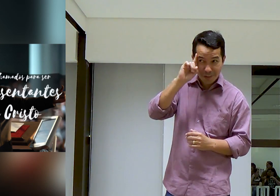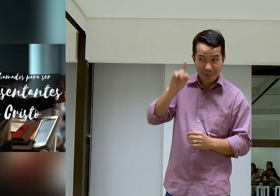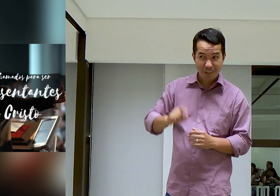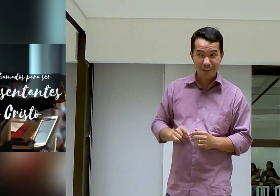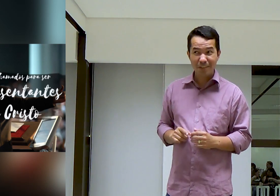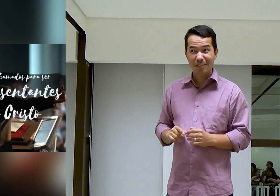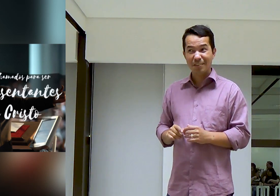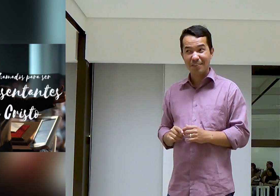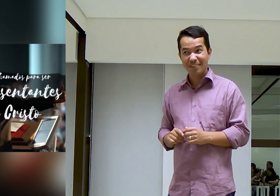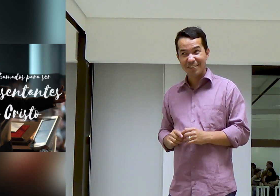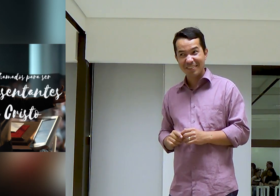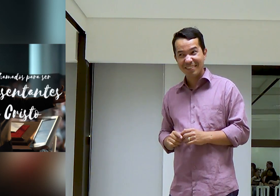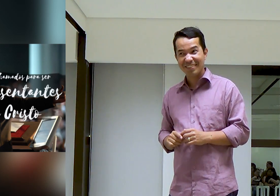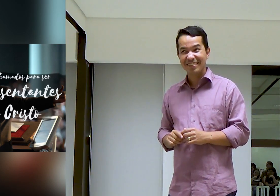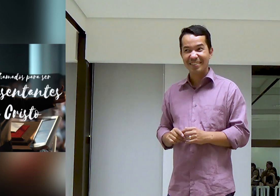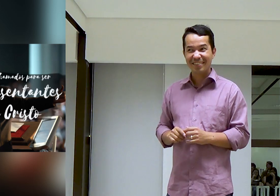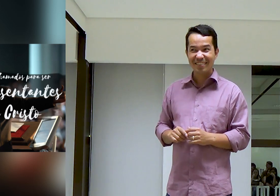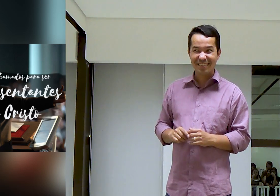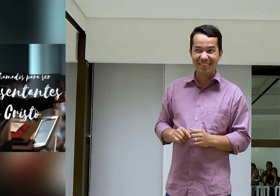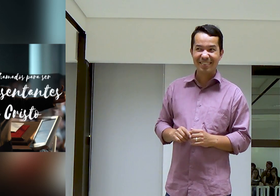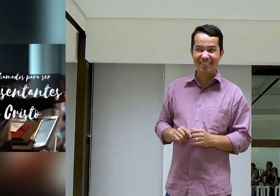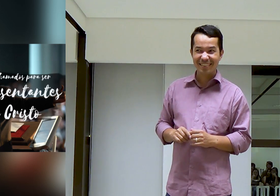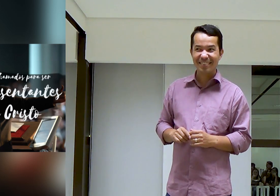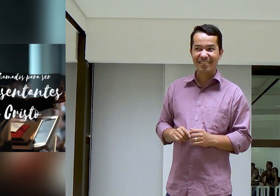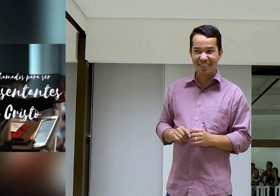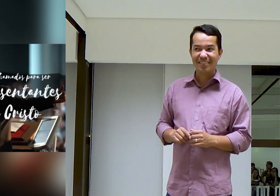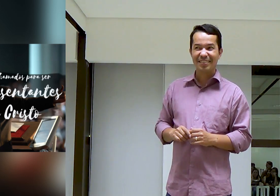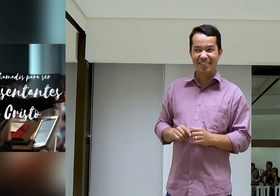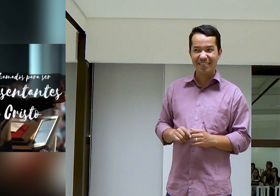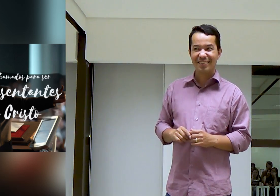Vocês oram? Você ora todo dia?